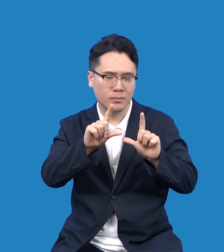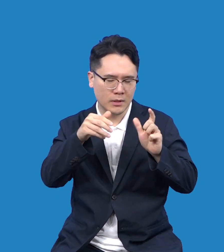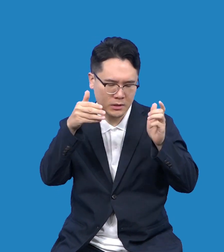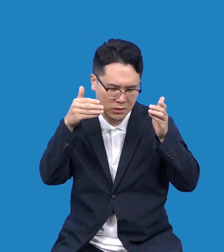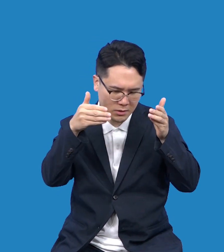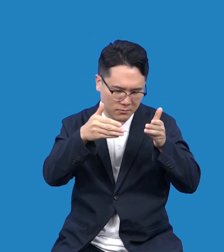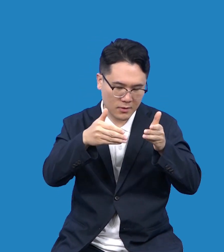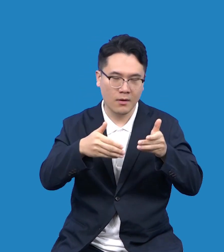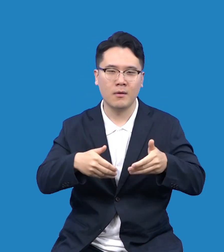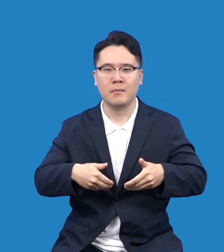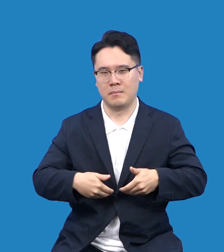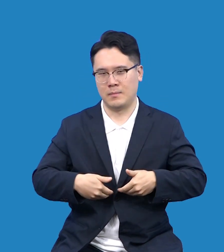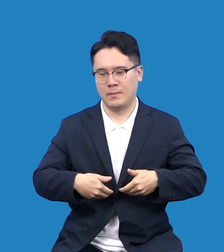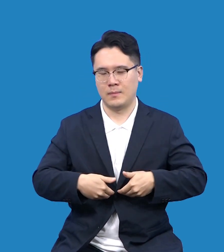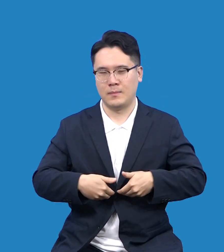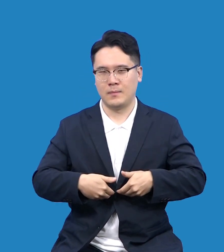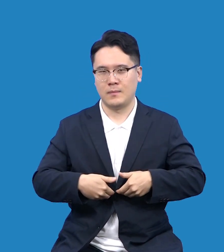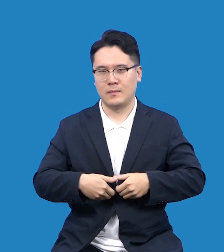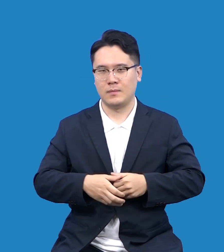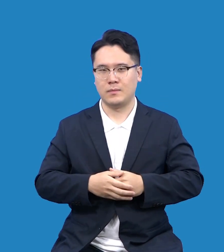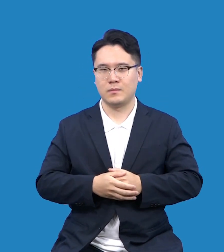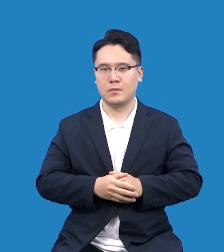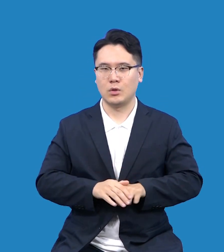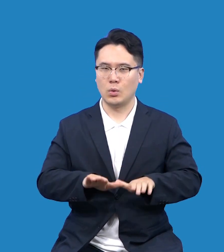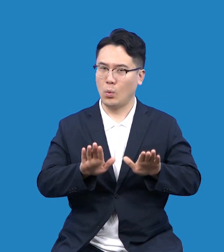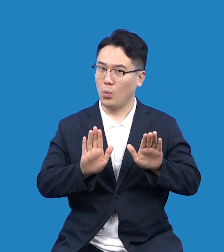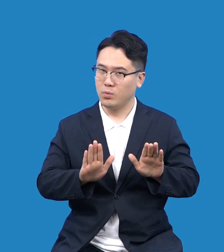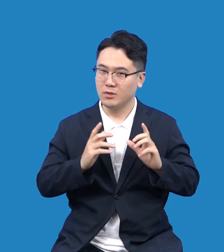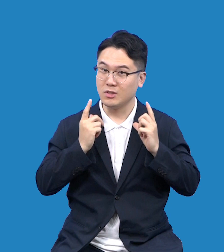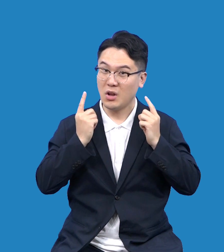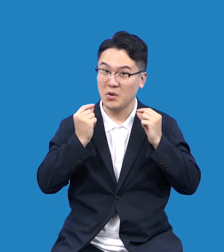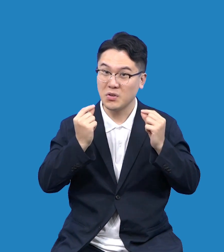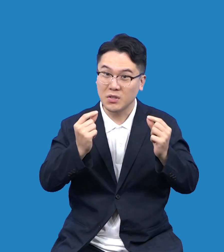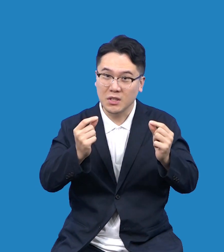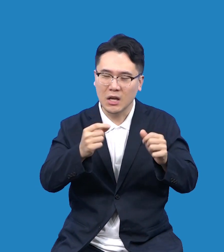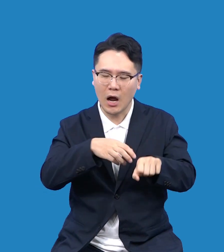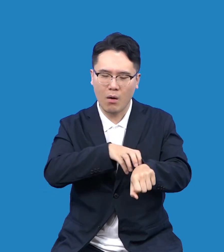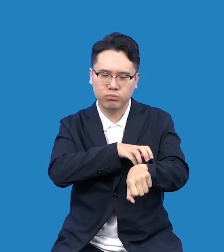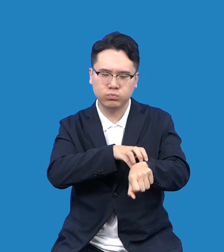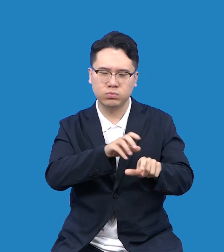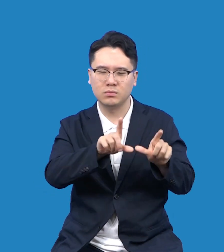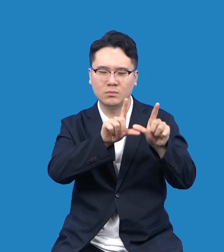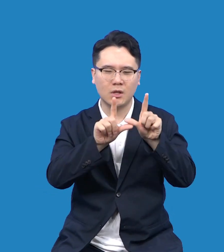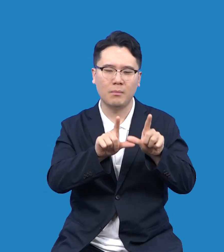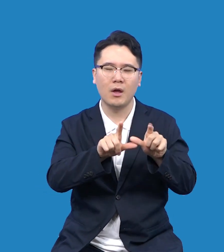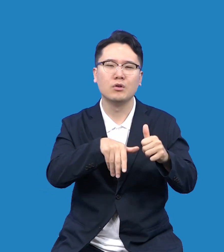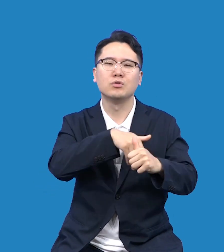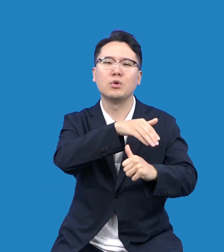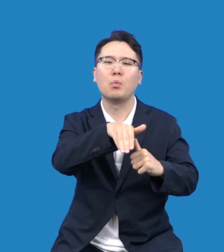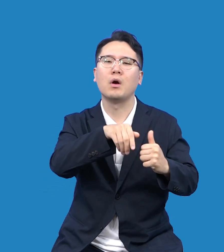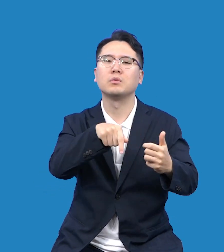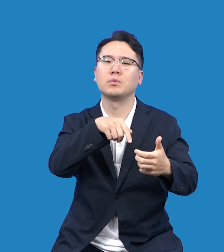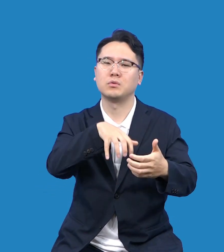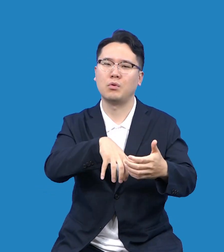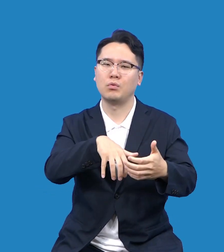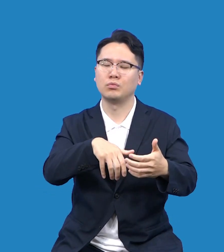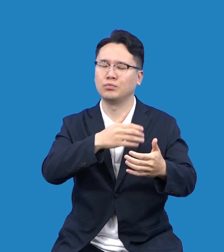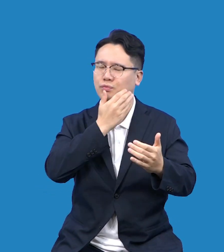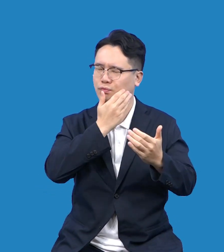그것은 오늘도 여전히 불편한 삶의 정황 속에서 중요한 선택의 결정을 내려야 할